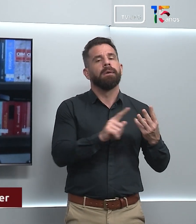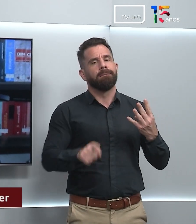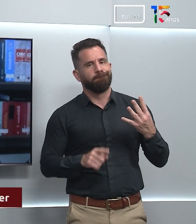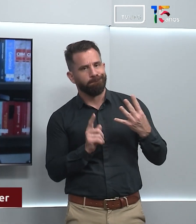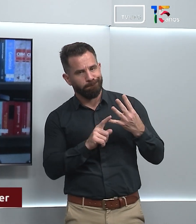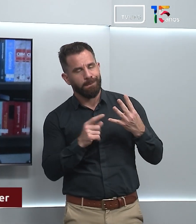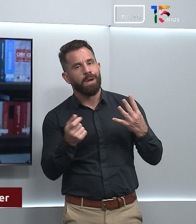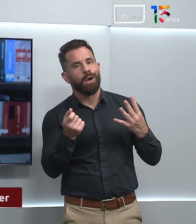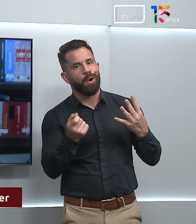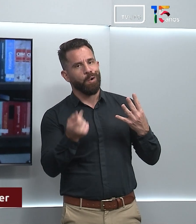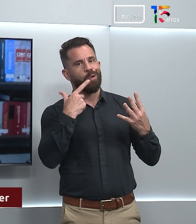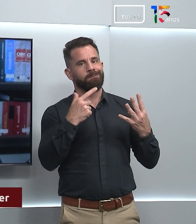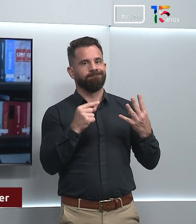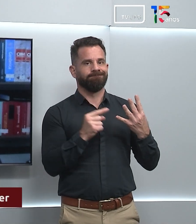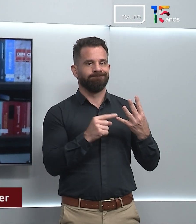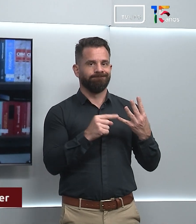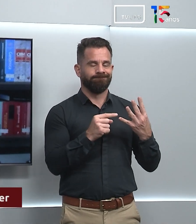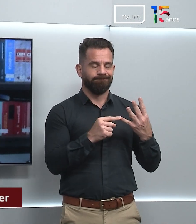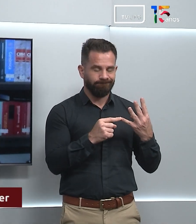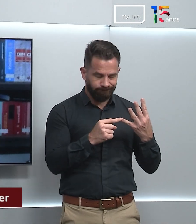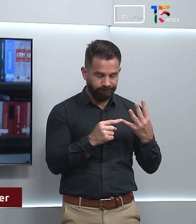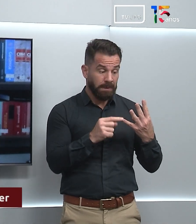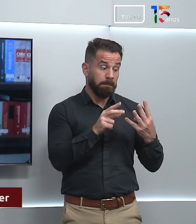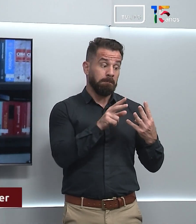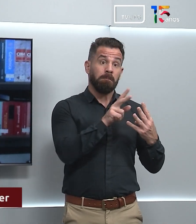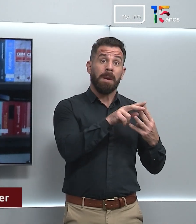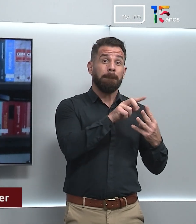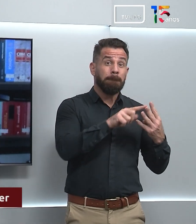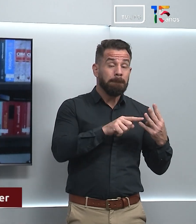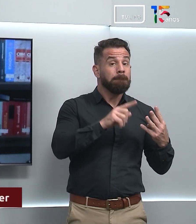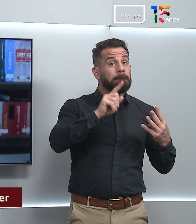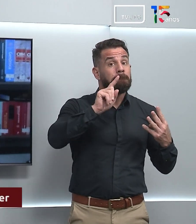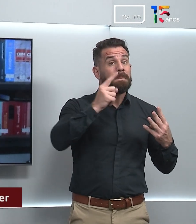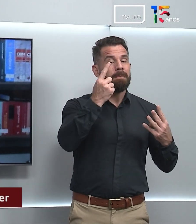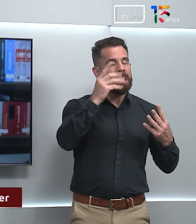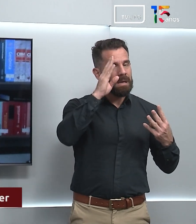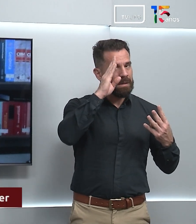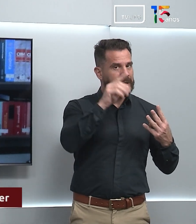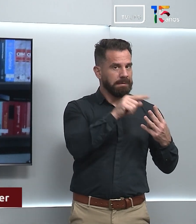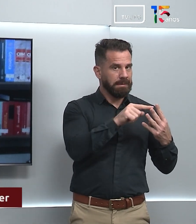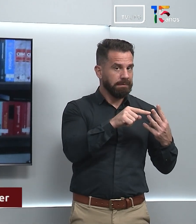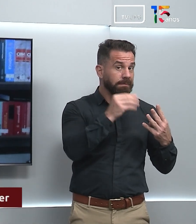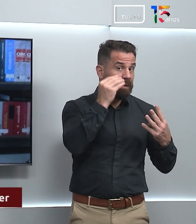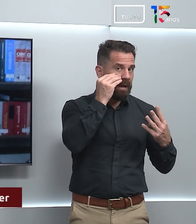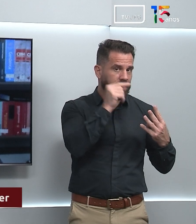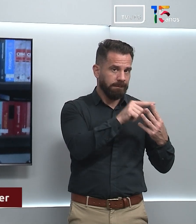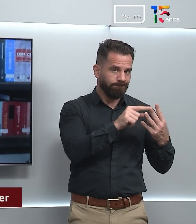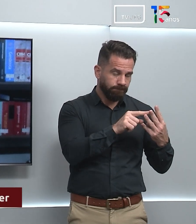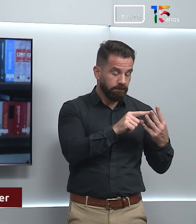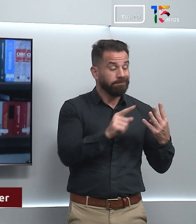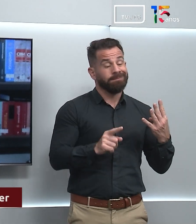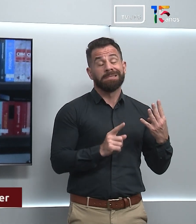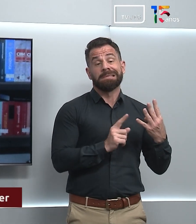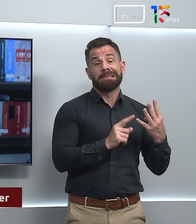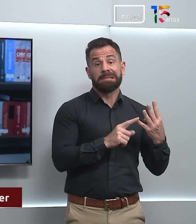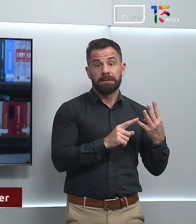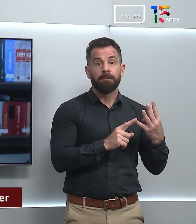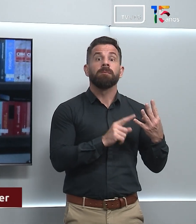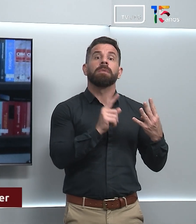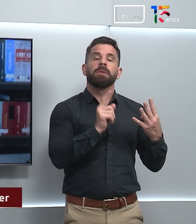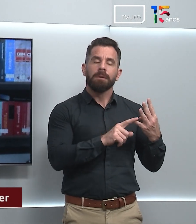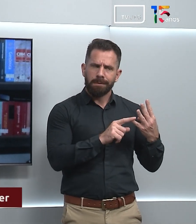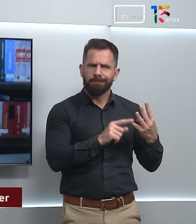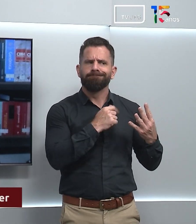na prática clínica, no consultório, nas clínicas, a gente observa isso. Os pacientes nos